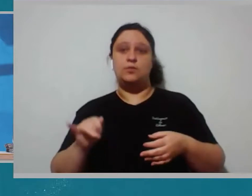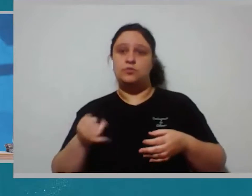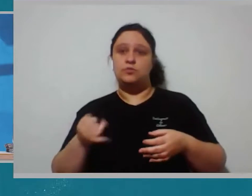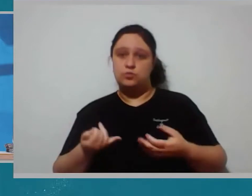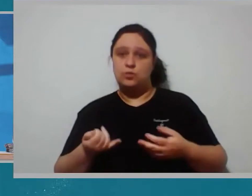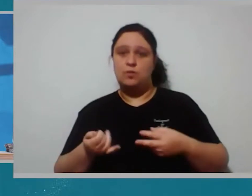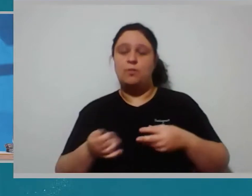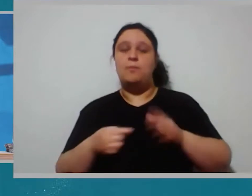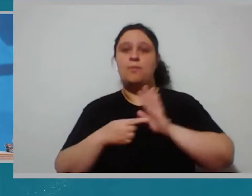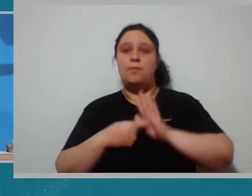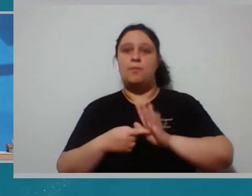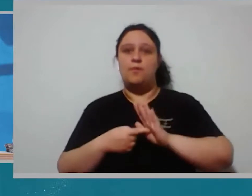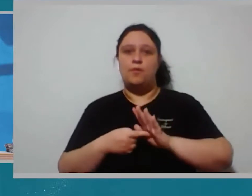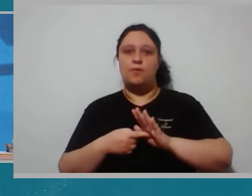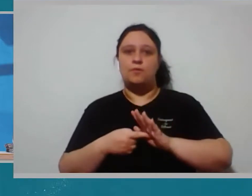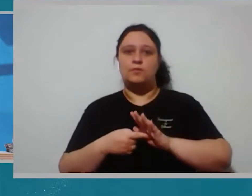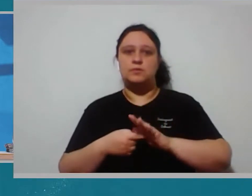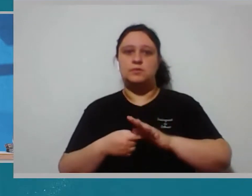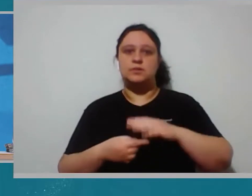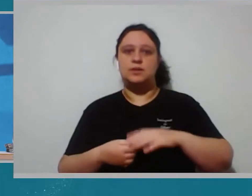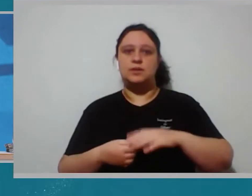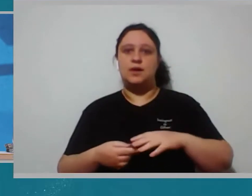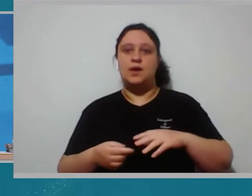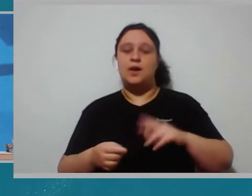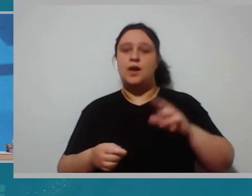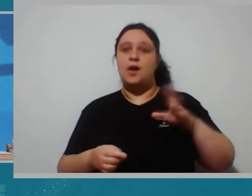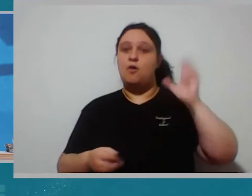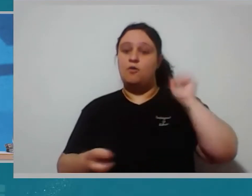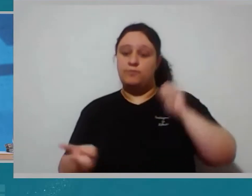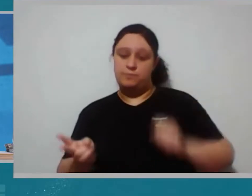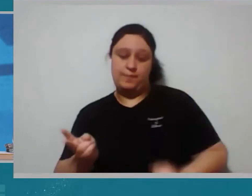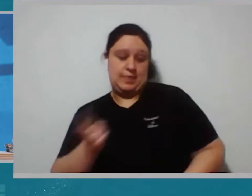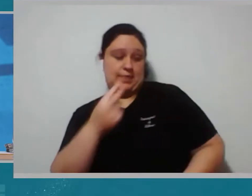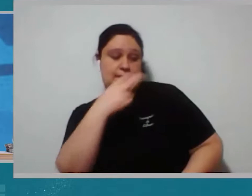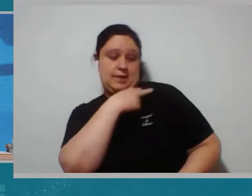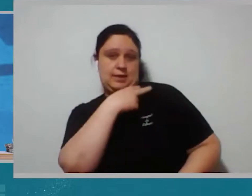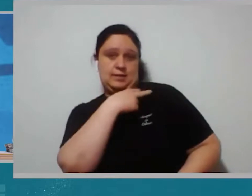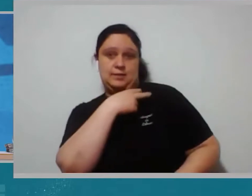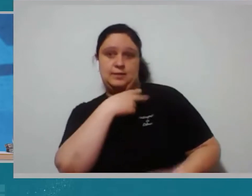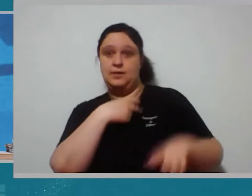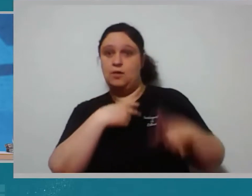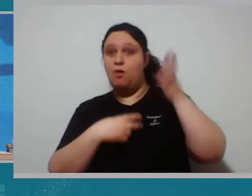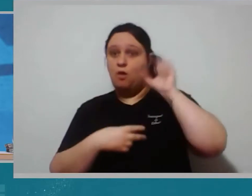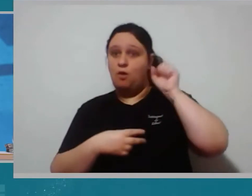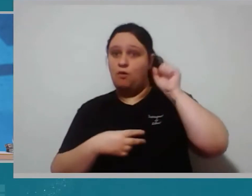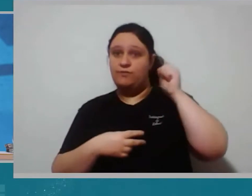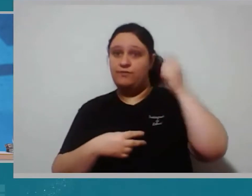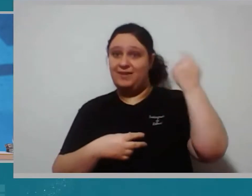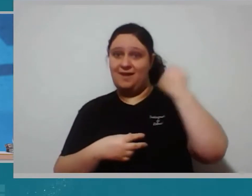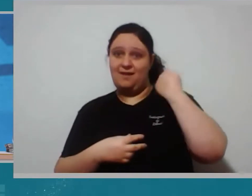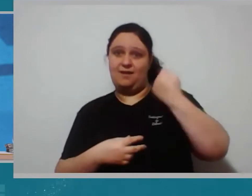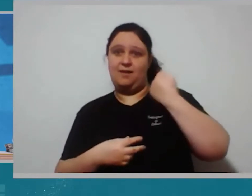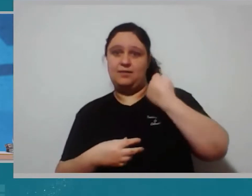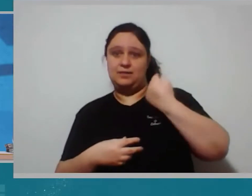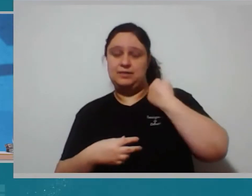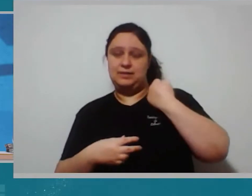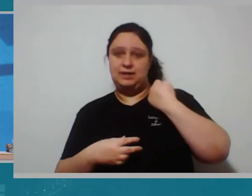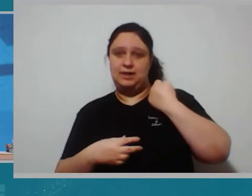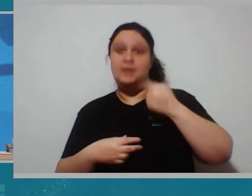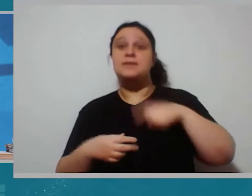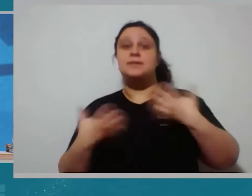Senhor, ouvi por detrás de mim uma grande voz como de trombeta, né? Então ele